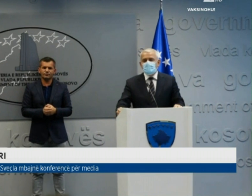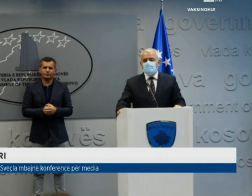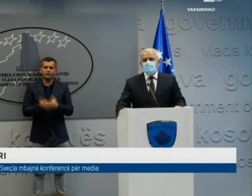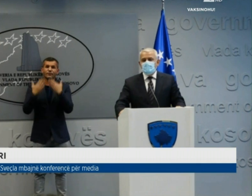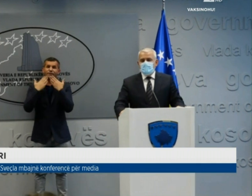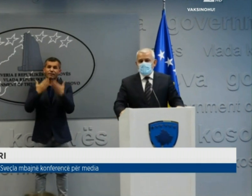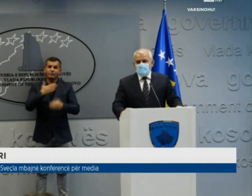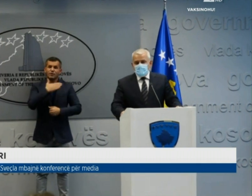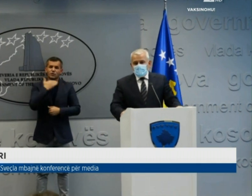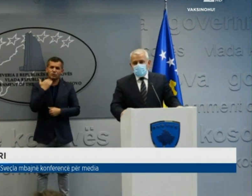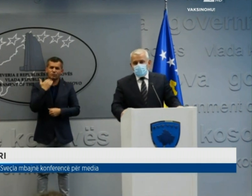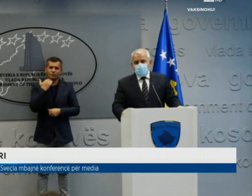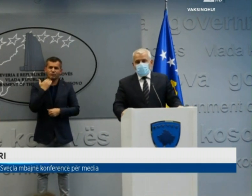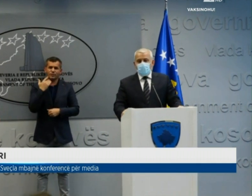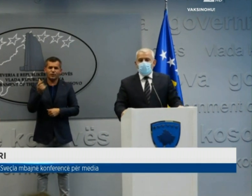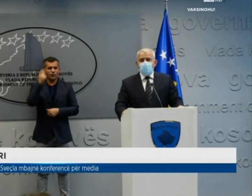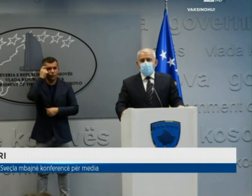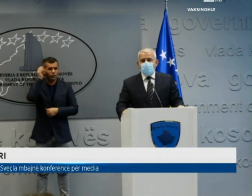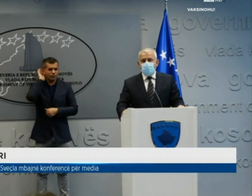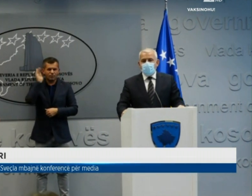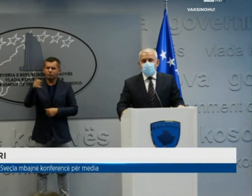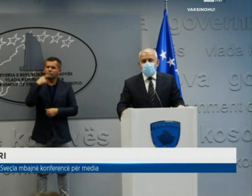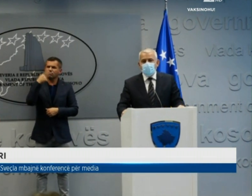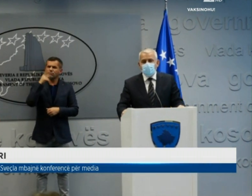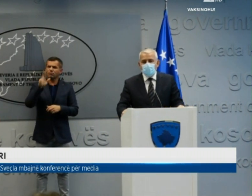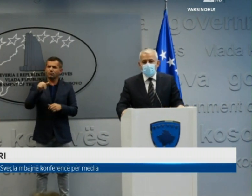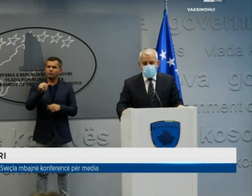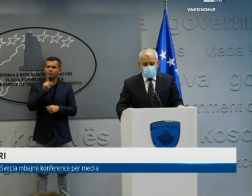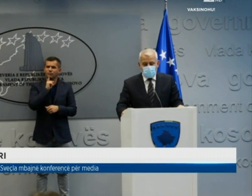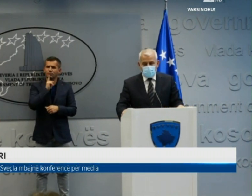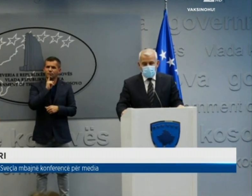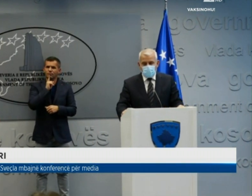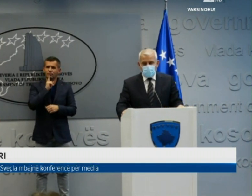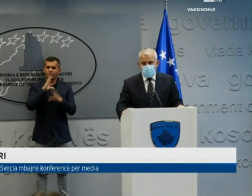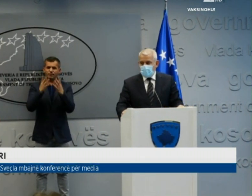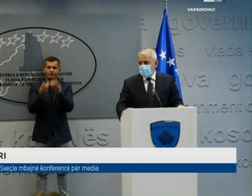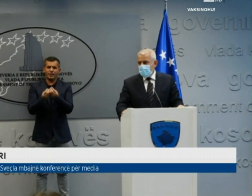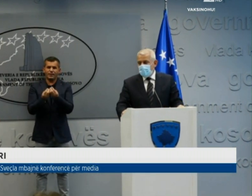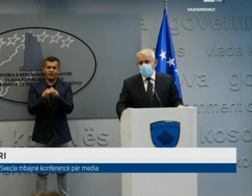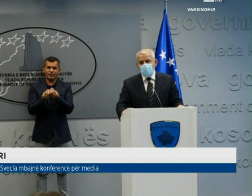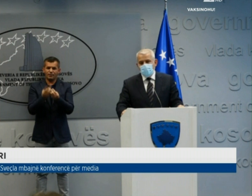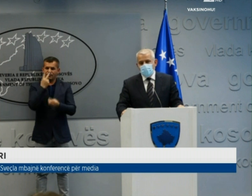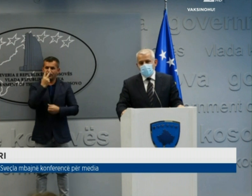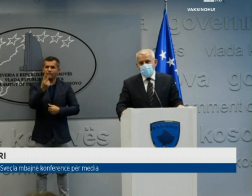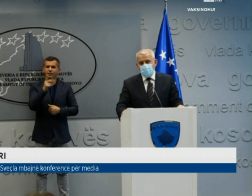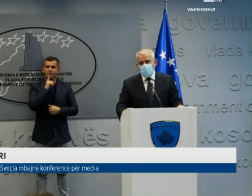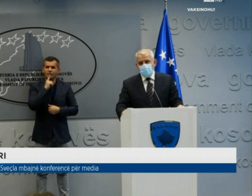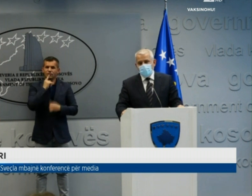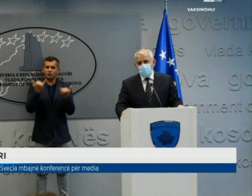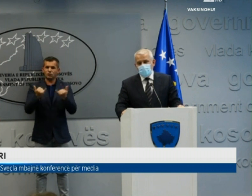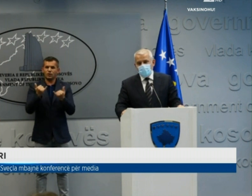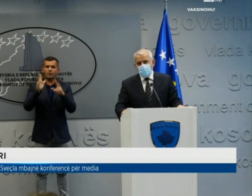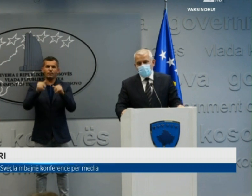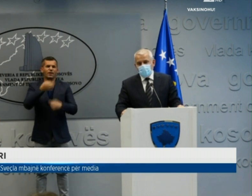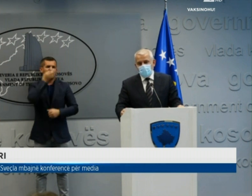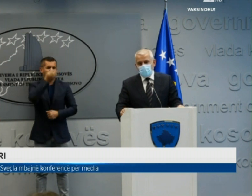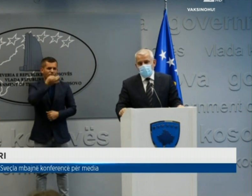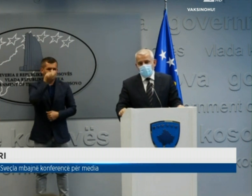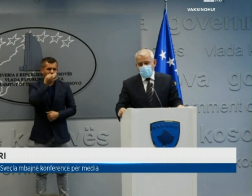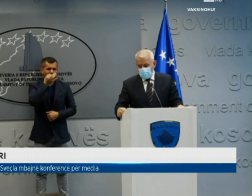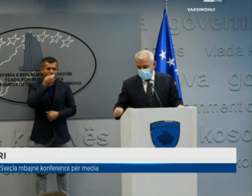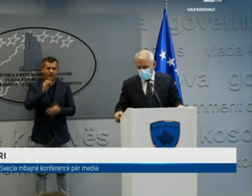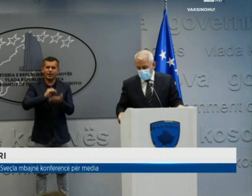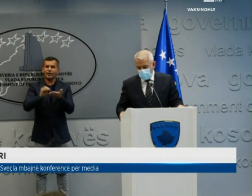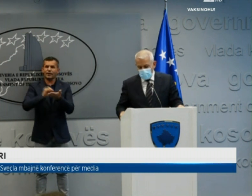Faleminderit shumë. Zoti Kryeministër e përmendet edhe vetë militarizimin, vetëm pak më parë, kemi parë që gjithë ditës kanë qarkulluar lajme në